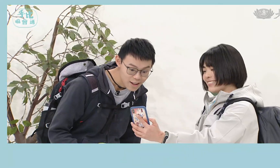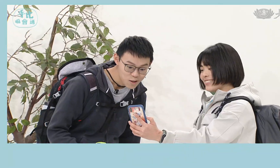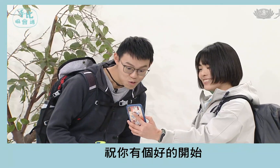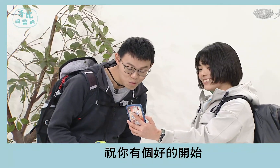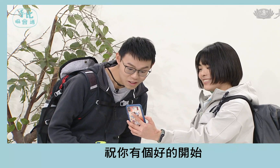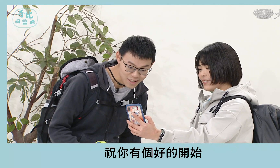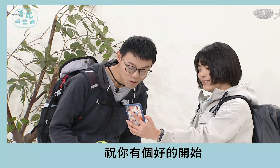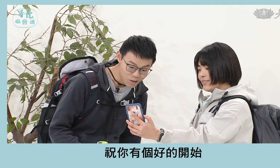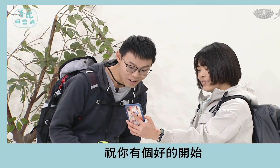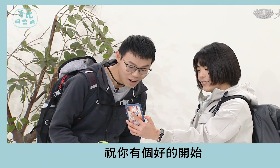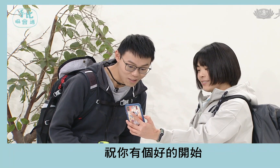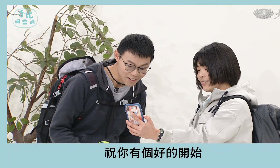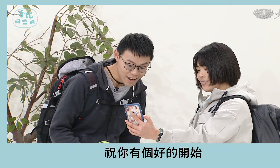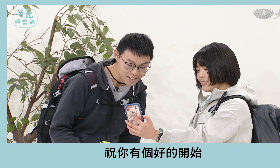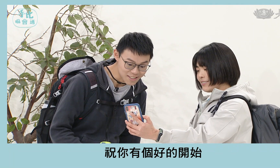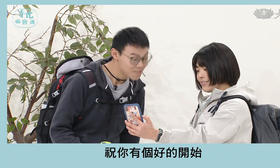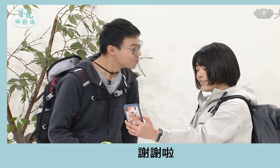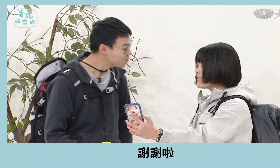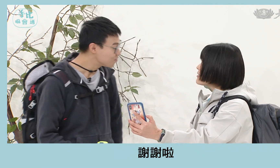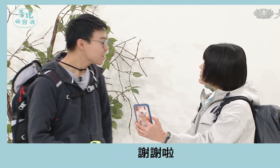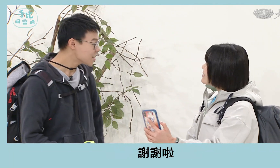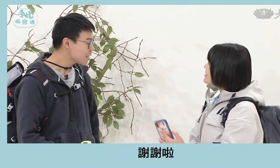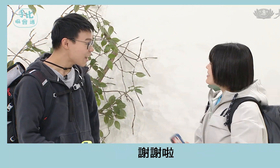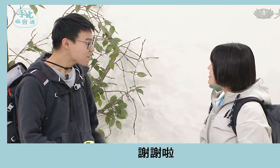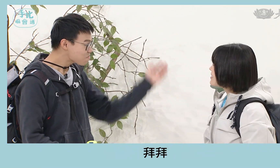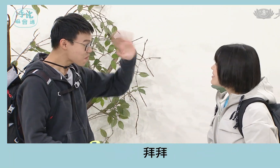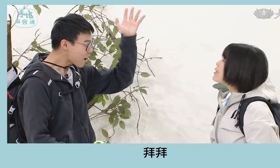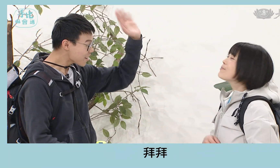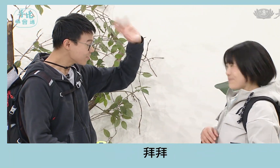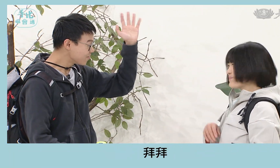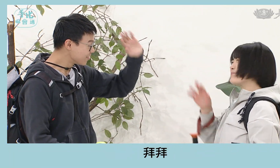祝你有个好的开始。嗯，谢谢啦，拜拜。